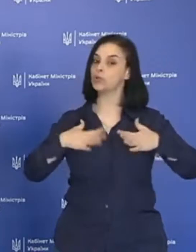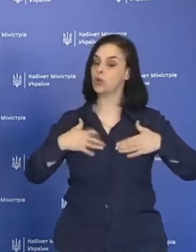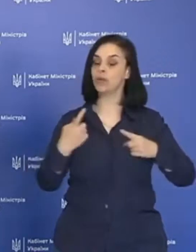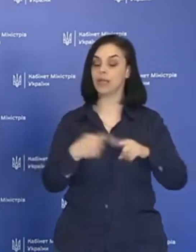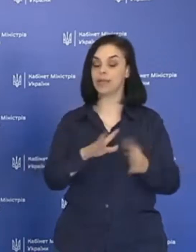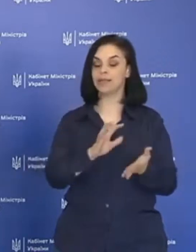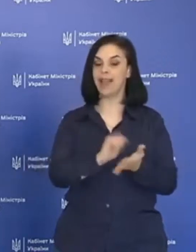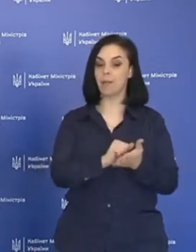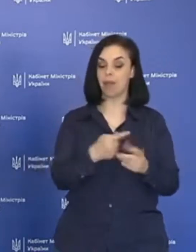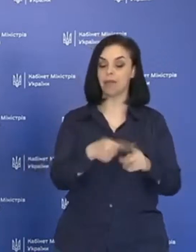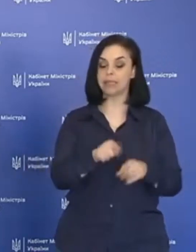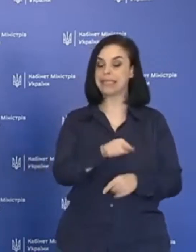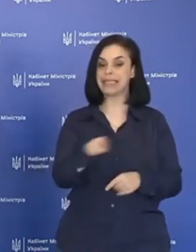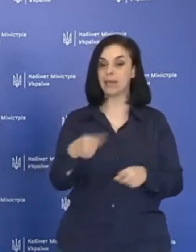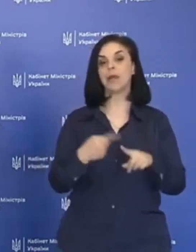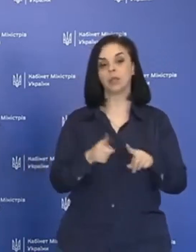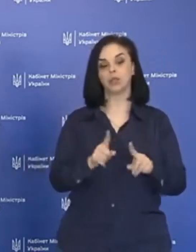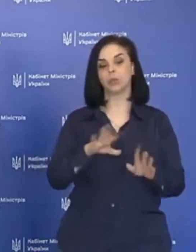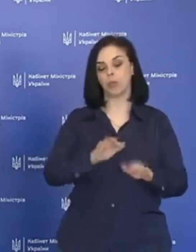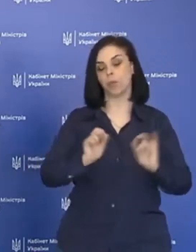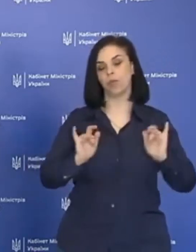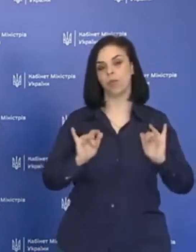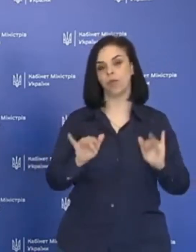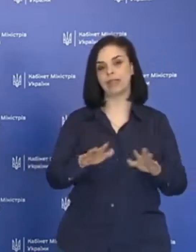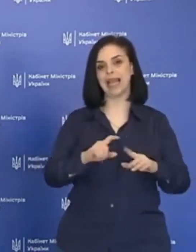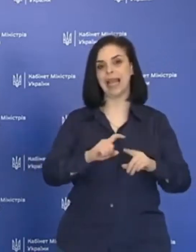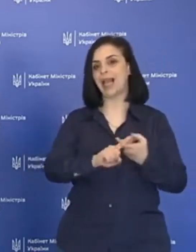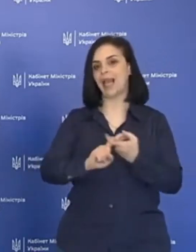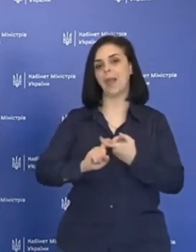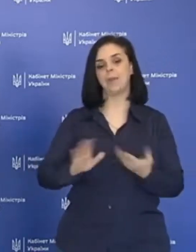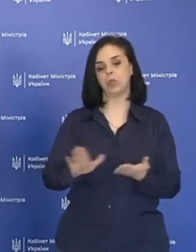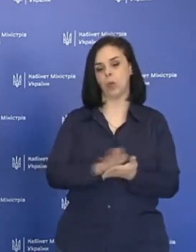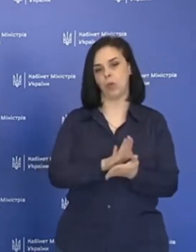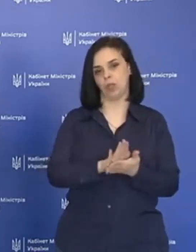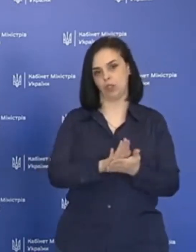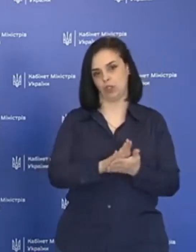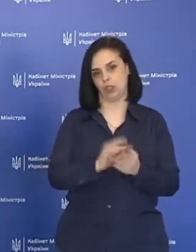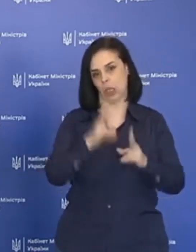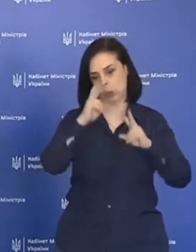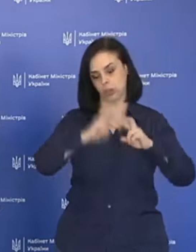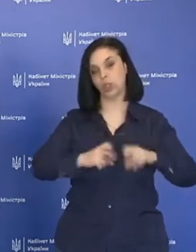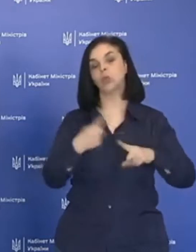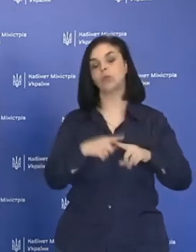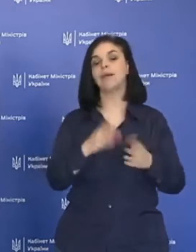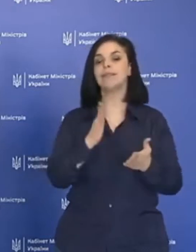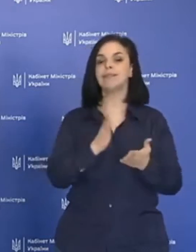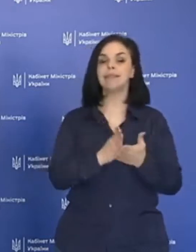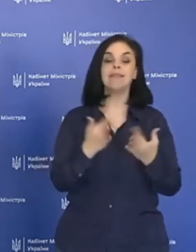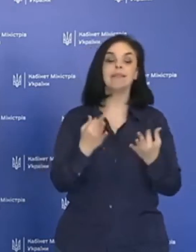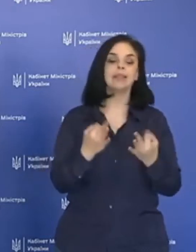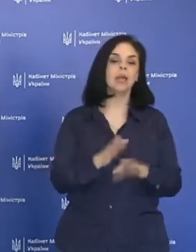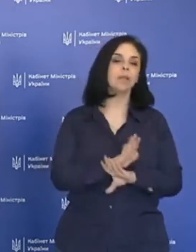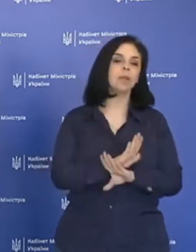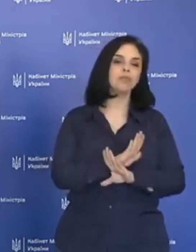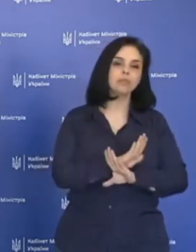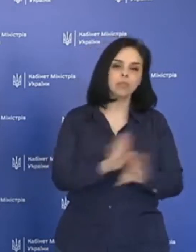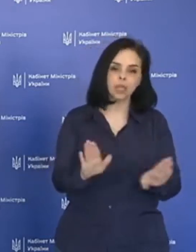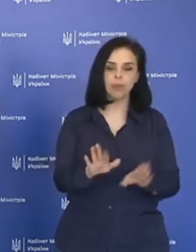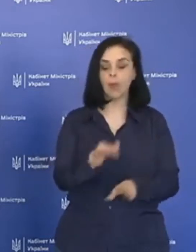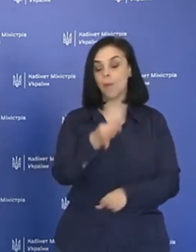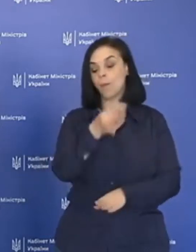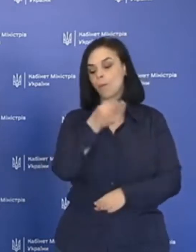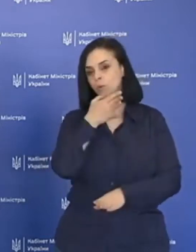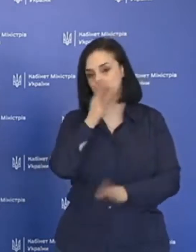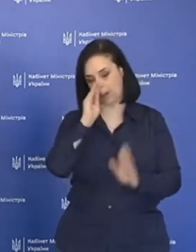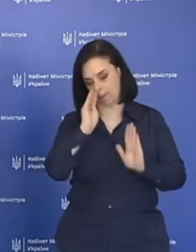які займаються цим, для того, щоб було проведено епідеміологічне дослідження. Тобто є неприпустимим